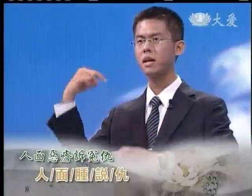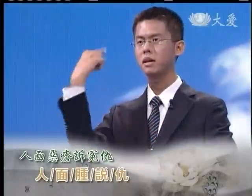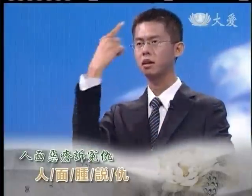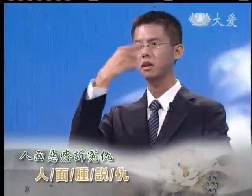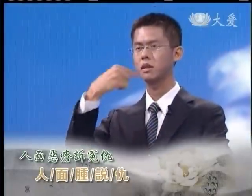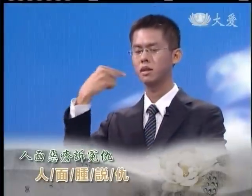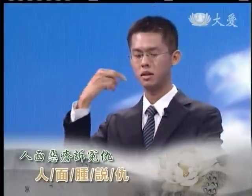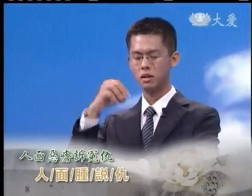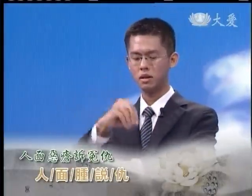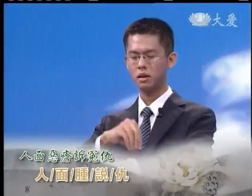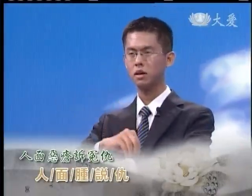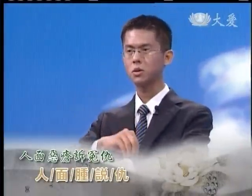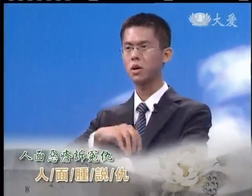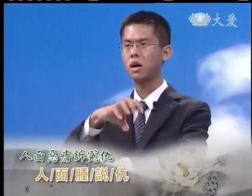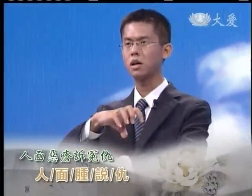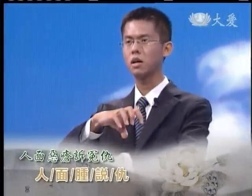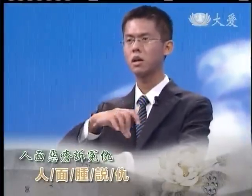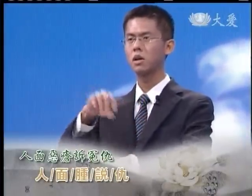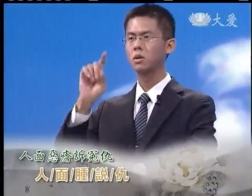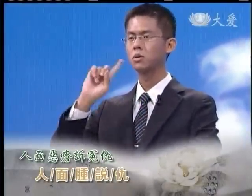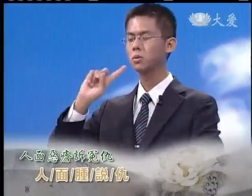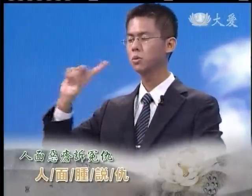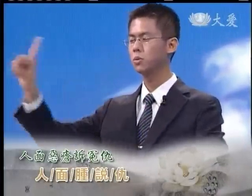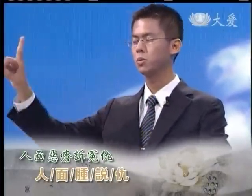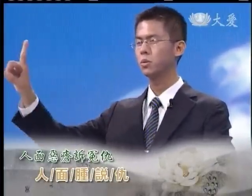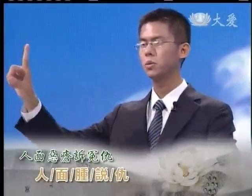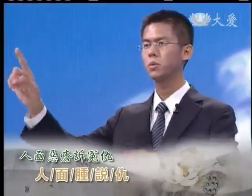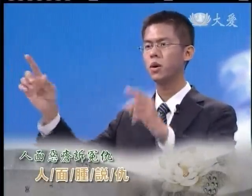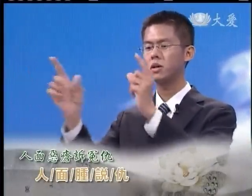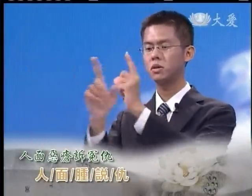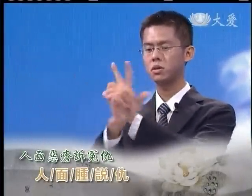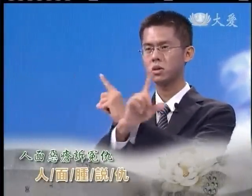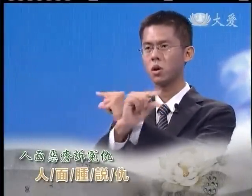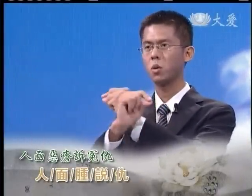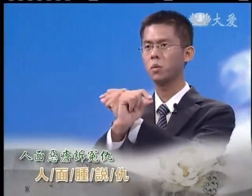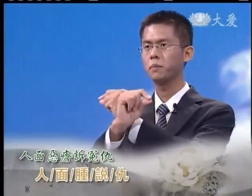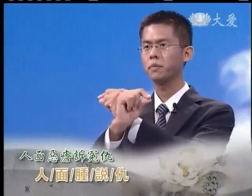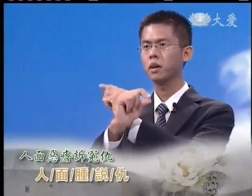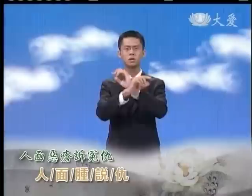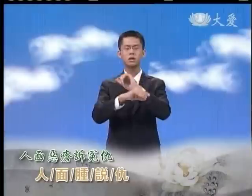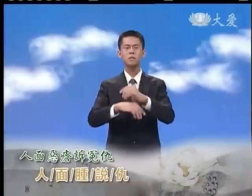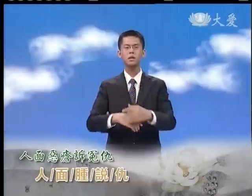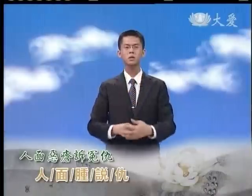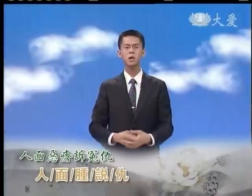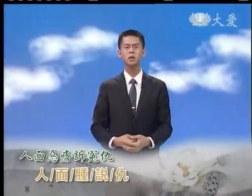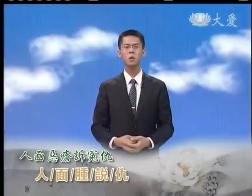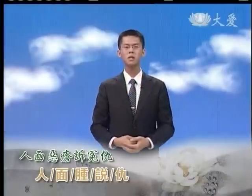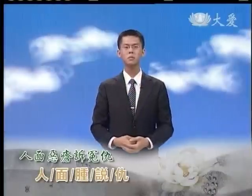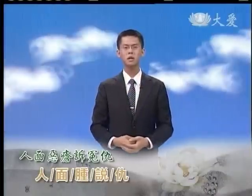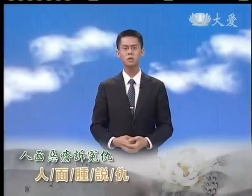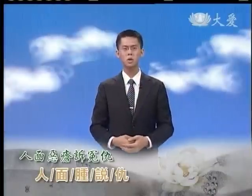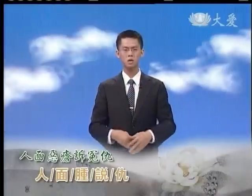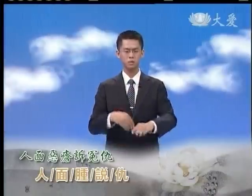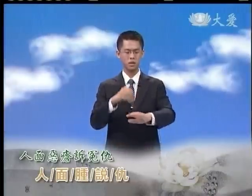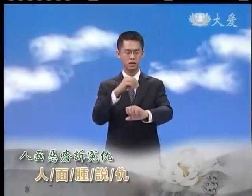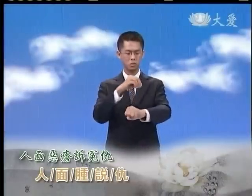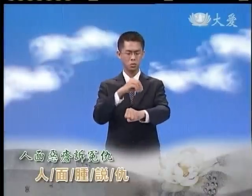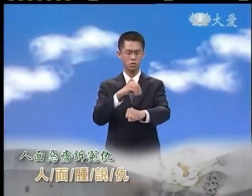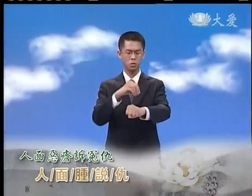面恶疮诉冤仇。人面恶疮的话，这边恶疮我们接左手